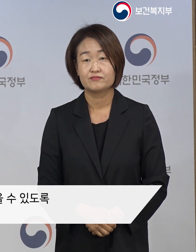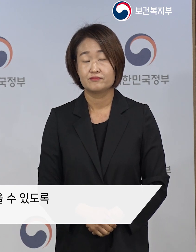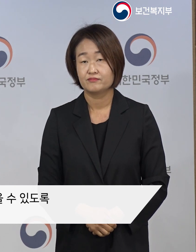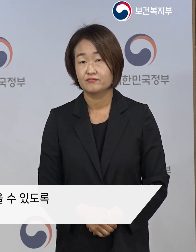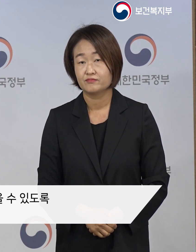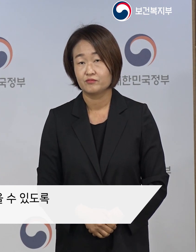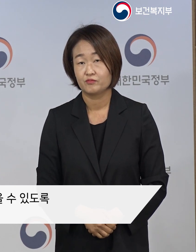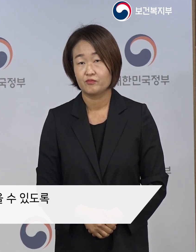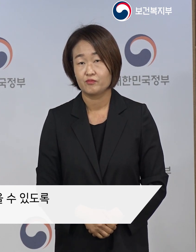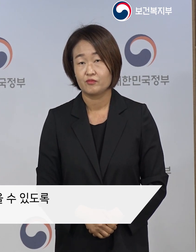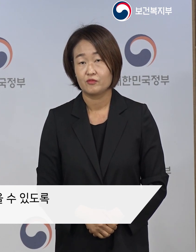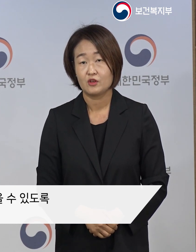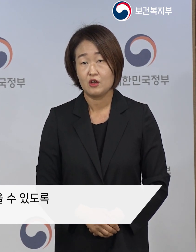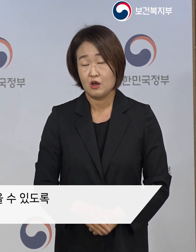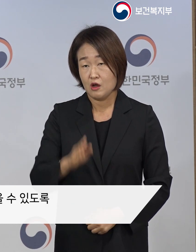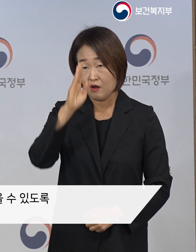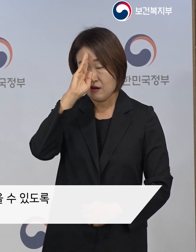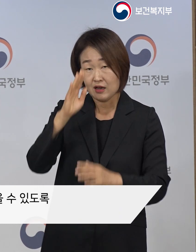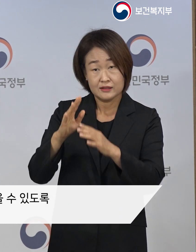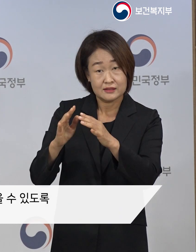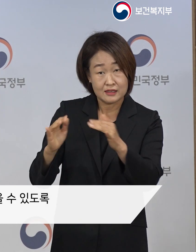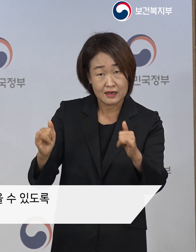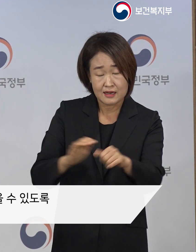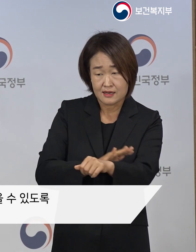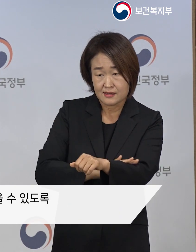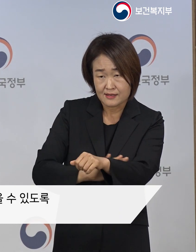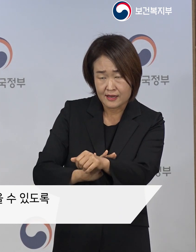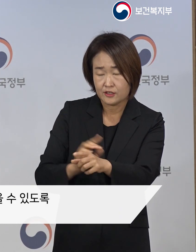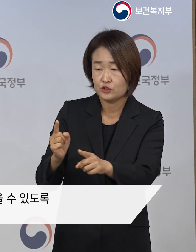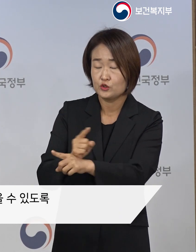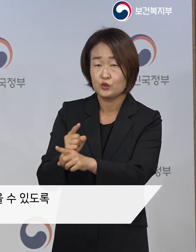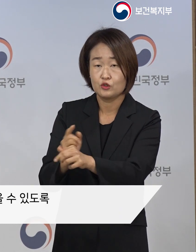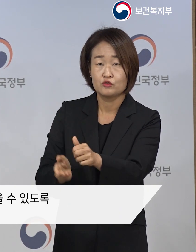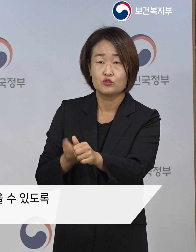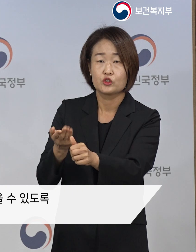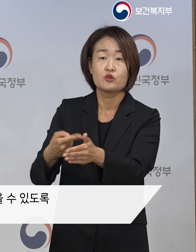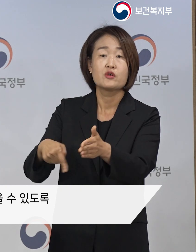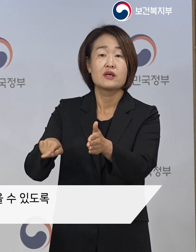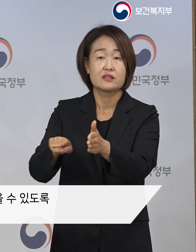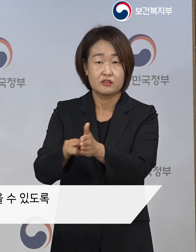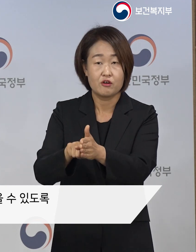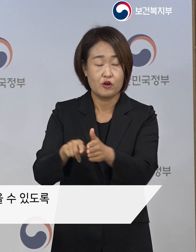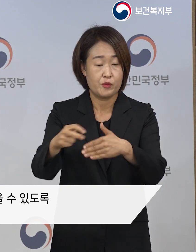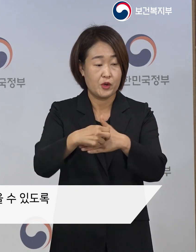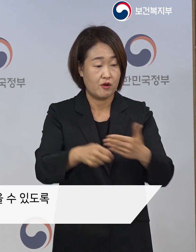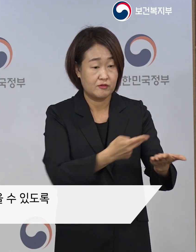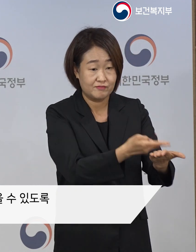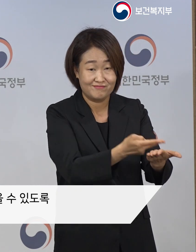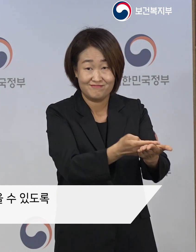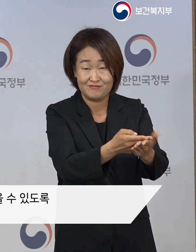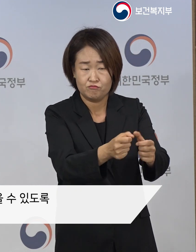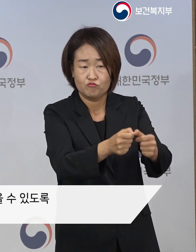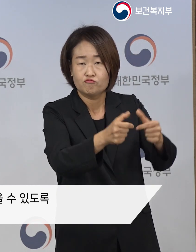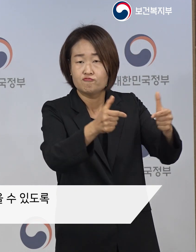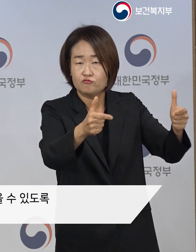이와 함께 모든 환자가 적절한 치료를 받을 수 있도록 병상 확보에 총력을